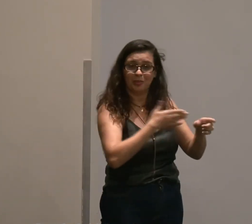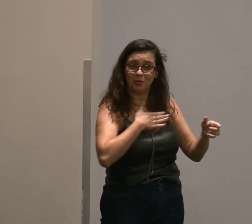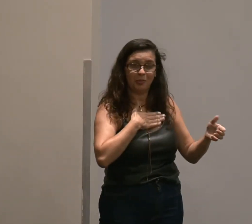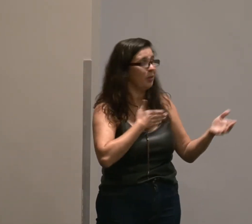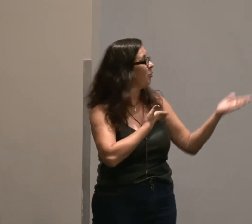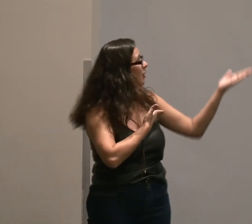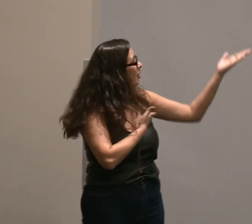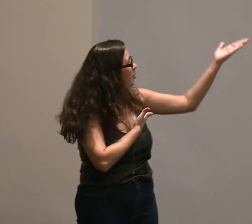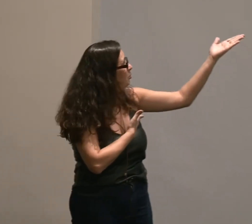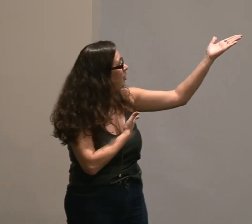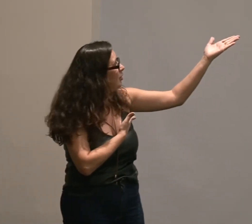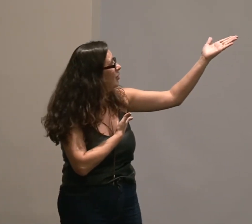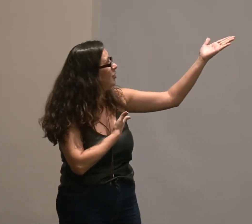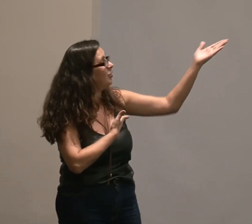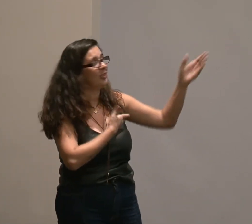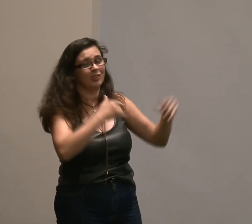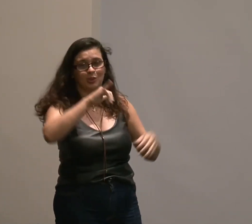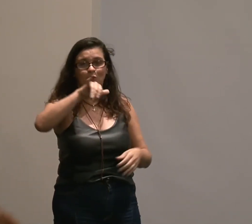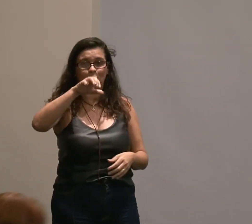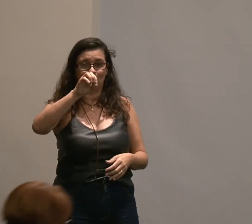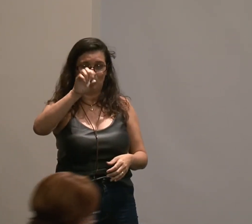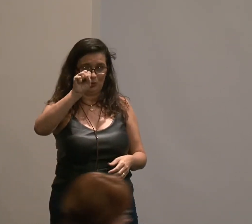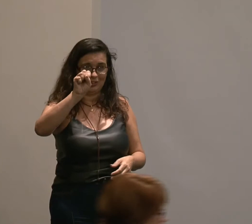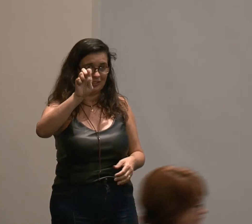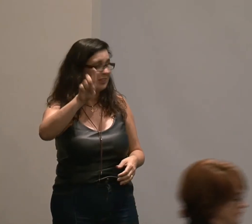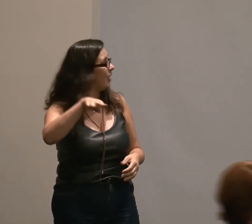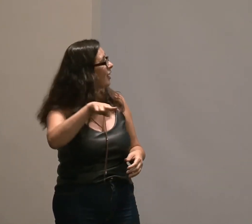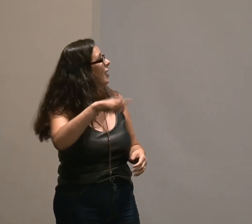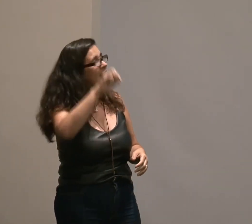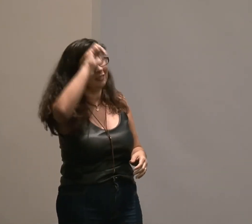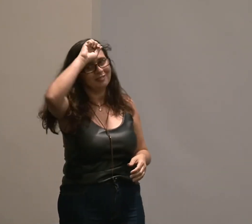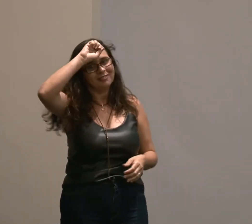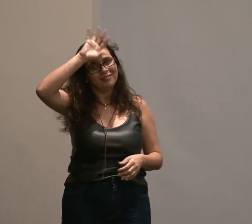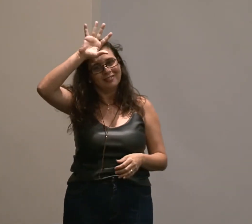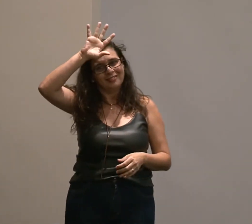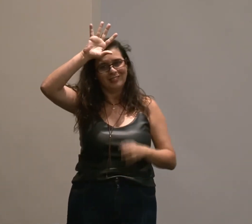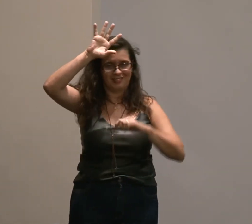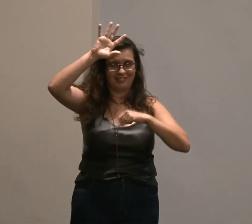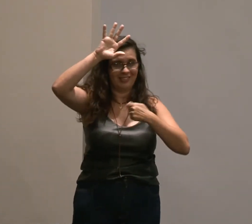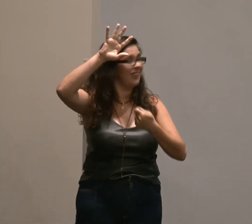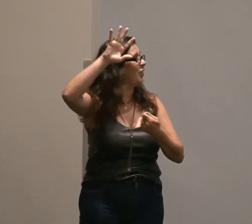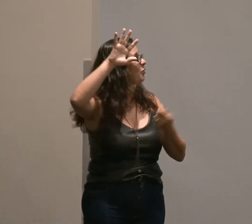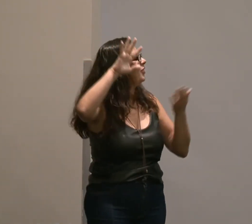meu amigo doutor José o sinal é esse